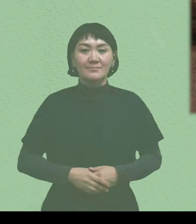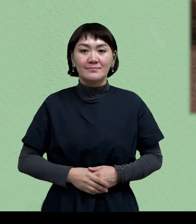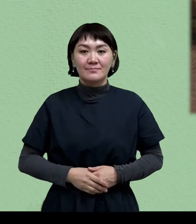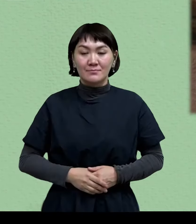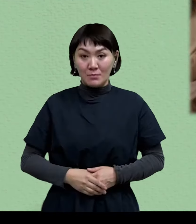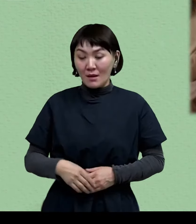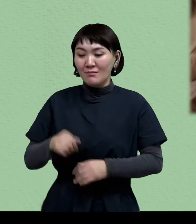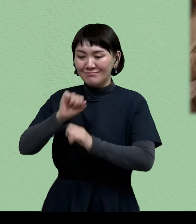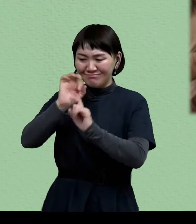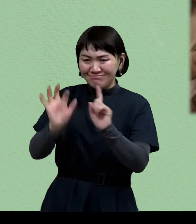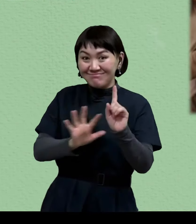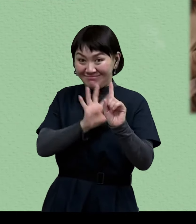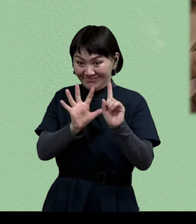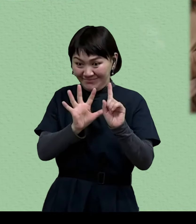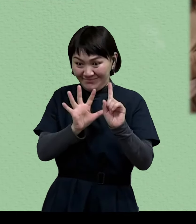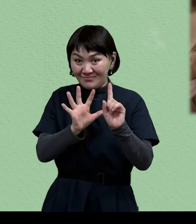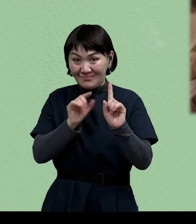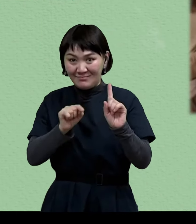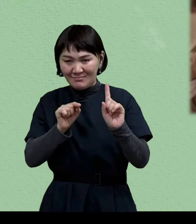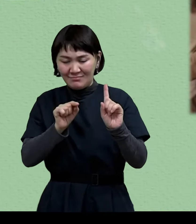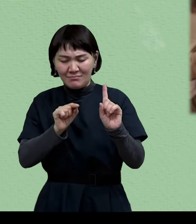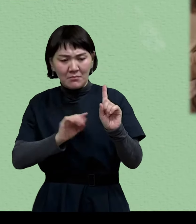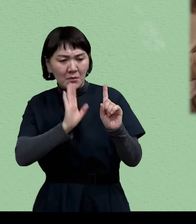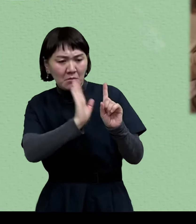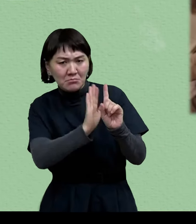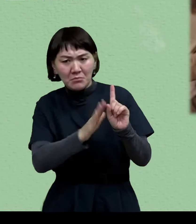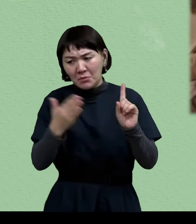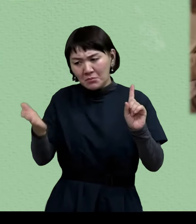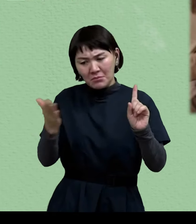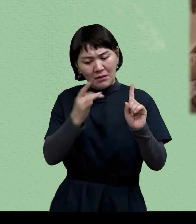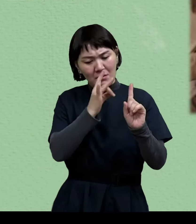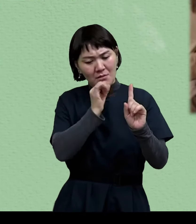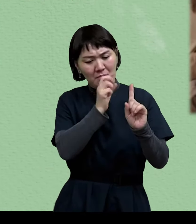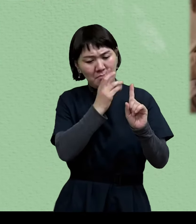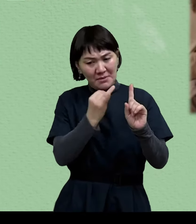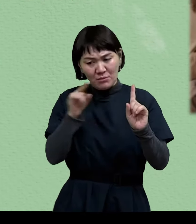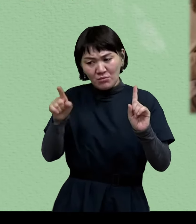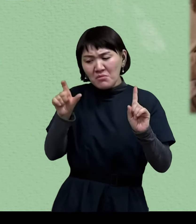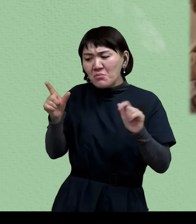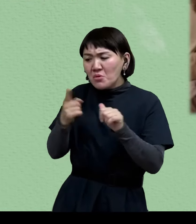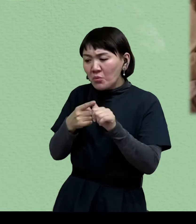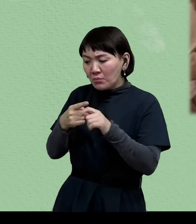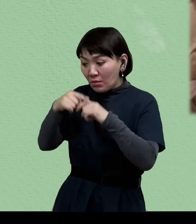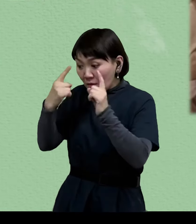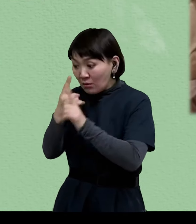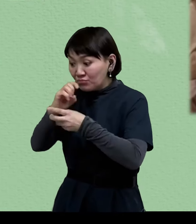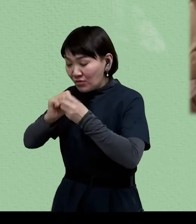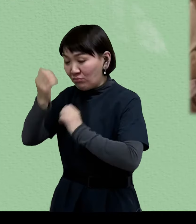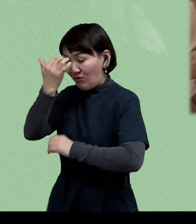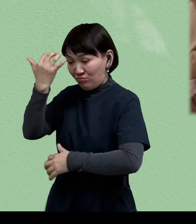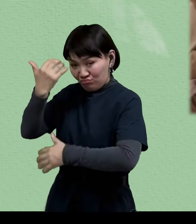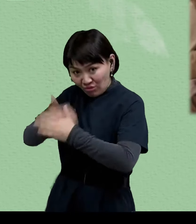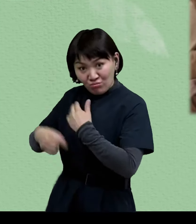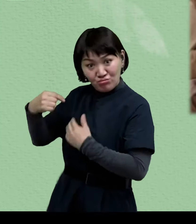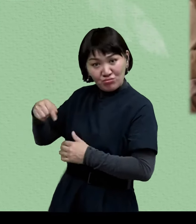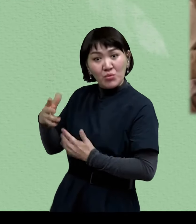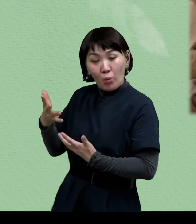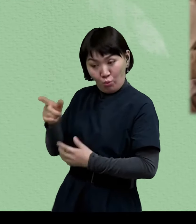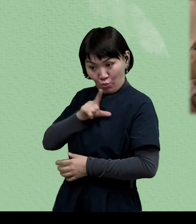Шавнар нь түүнээс «Рабби, хин нүгэл үйлдснээс энэ сохор төрсөн юм бэ? Энэ өөрөө юу? Эцэг эхнүү?»